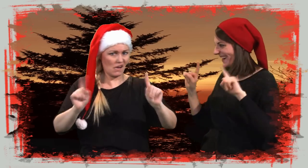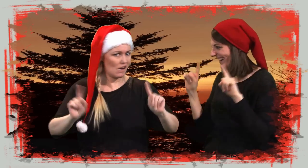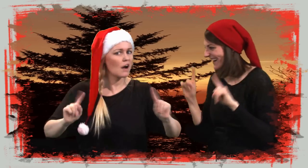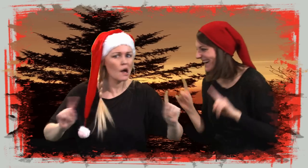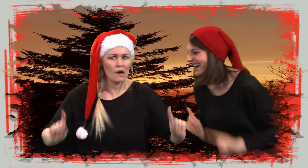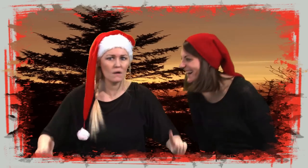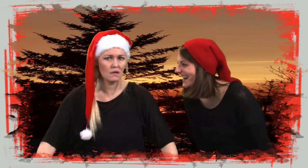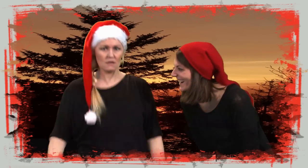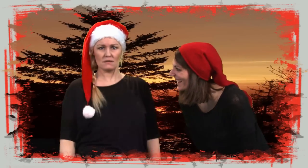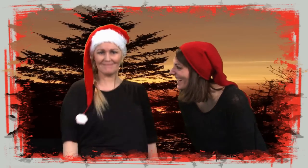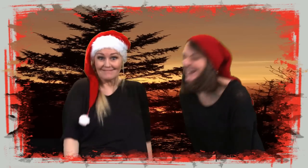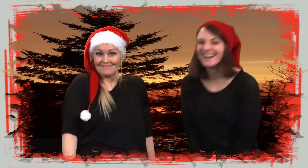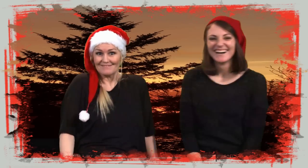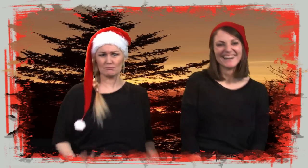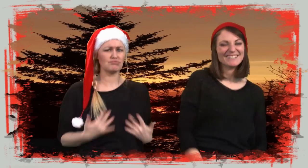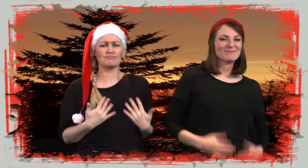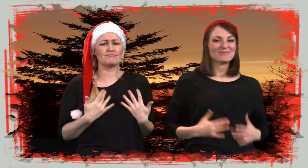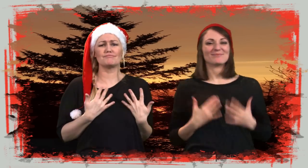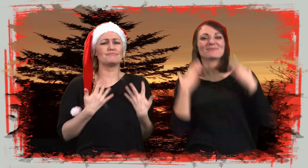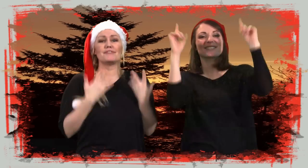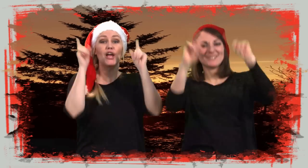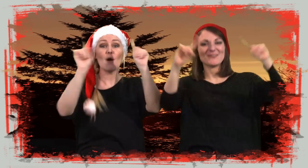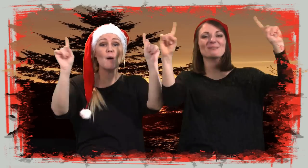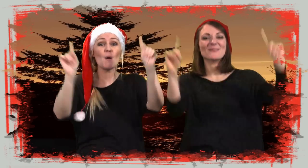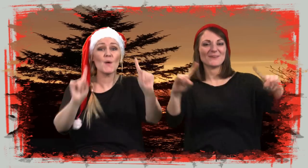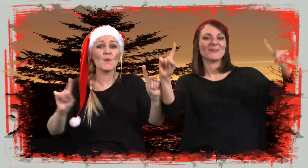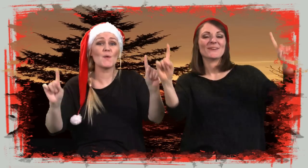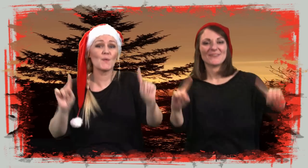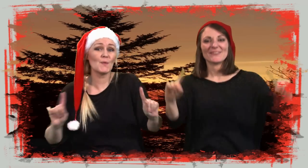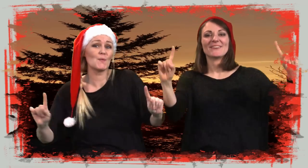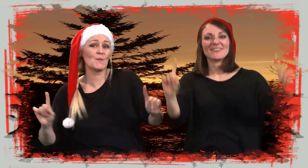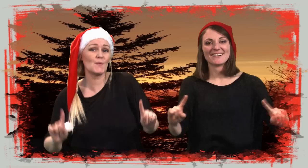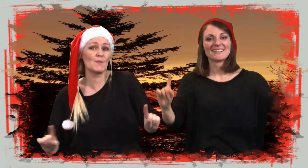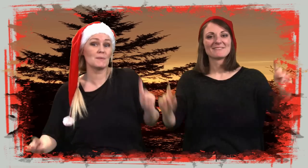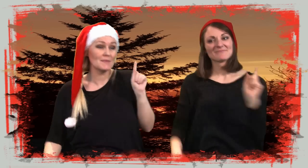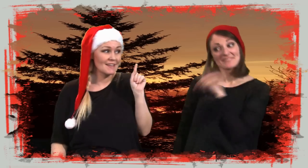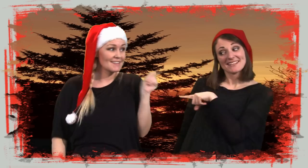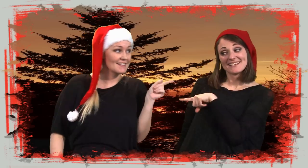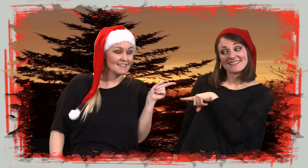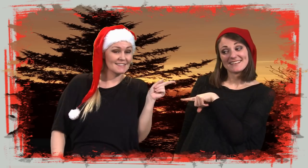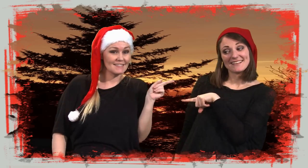Ég kemst í jóla feeling með þér,